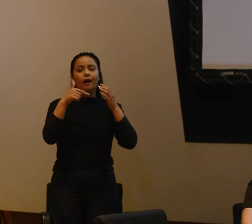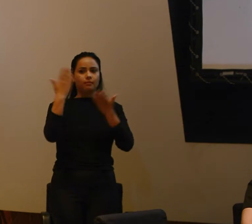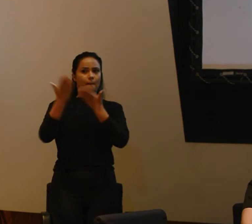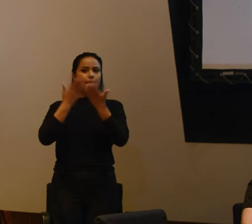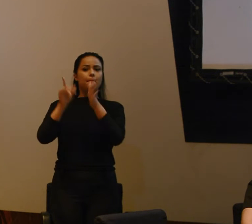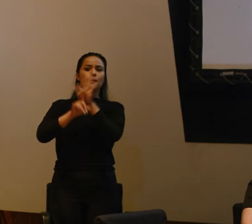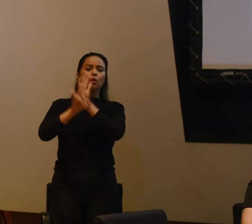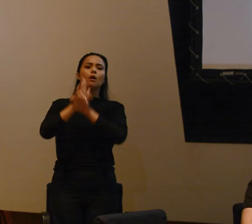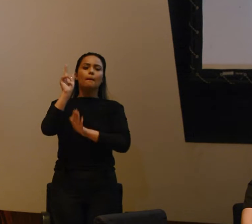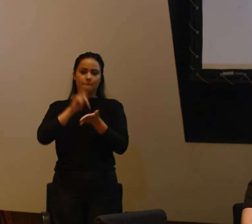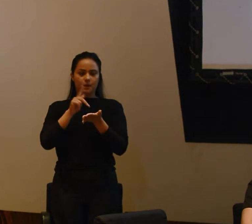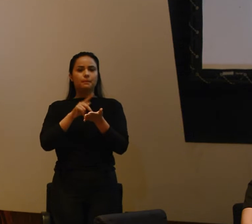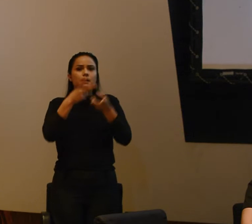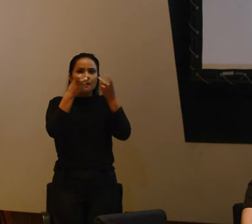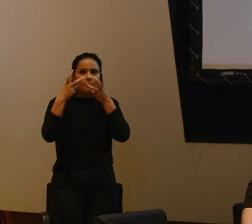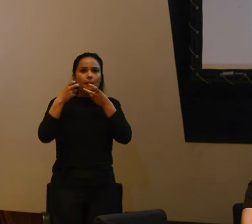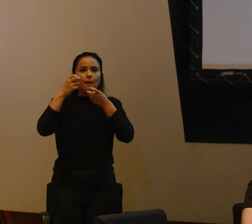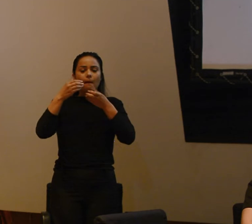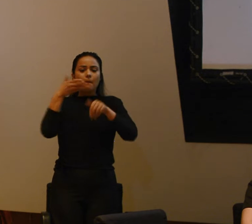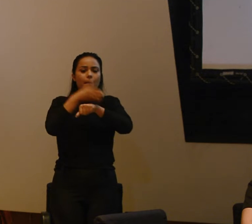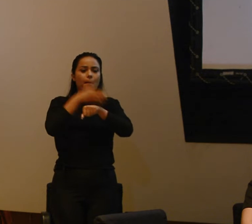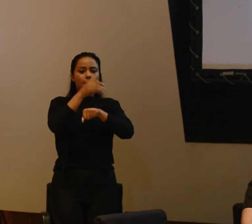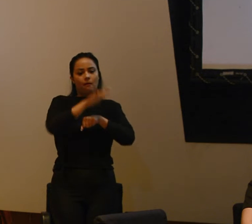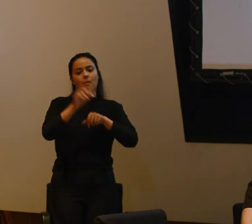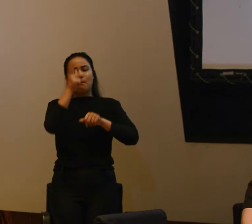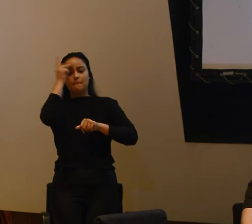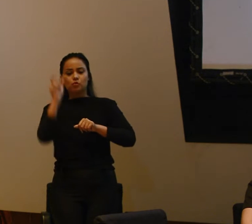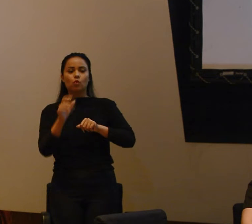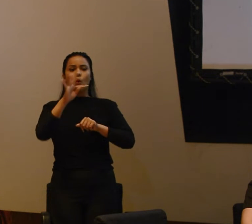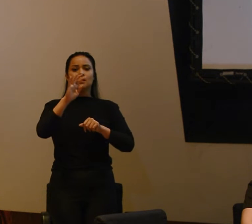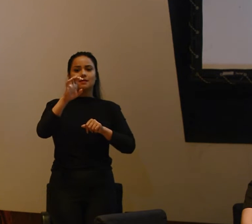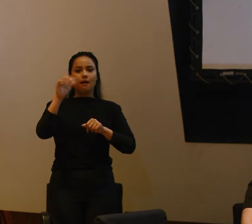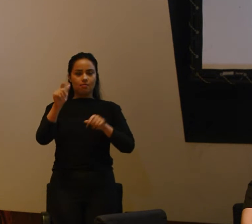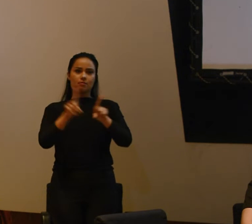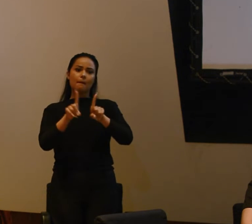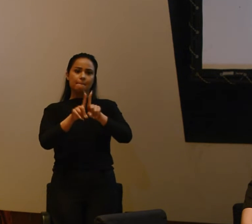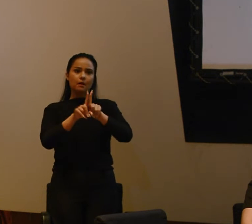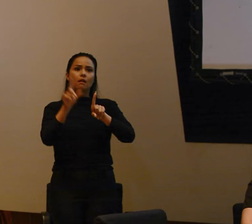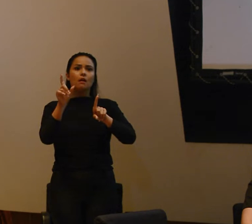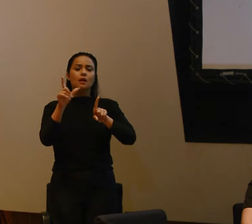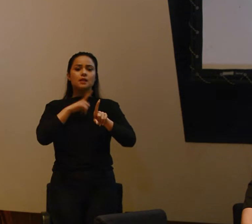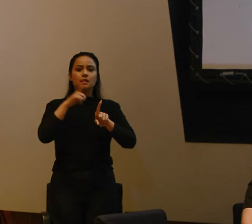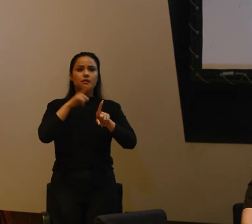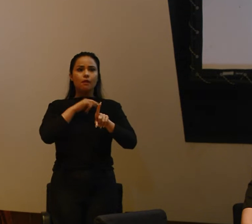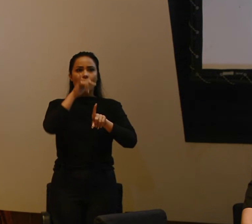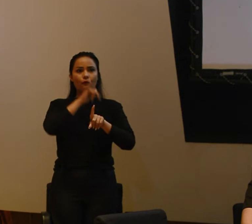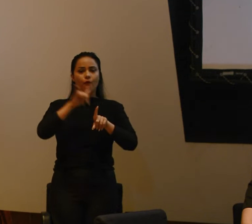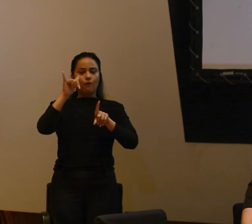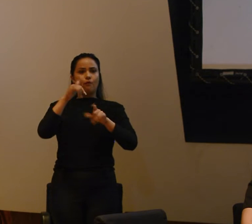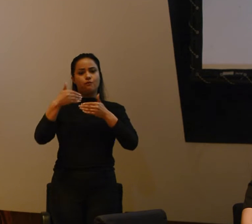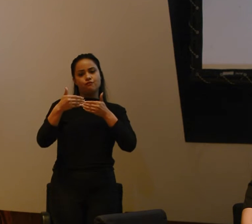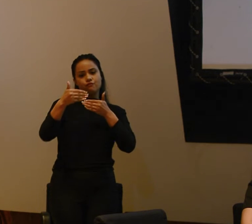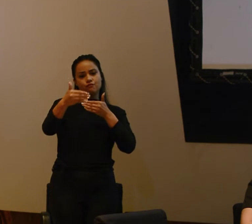buscando realmente identificar as manifestações daquele indivíduo com TEA, como também ter um sinal de alarde para